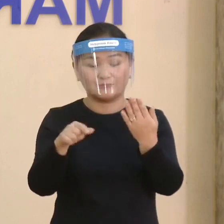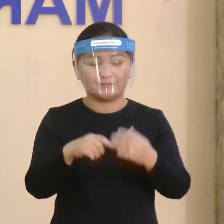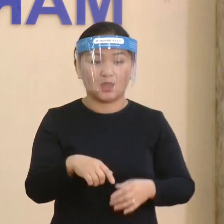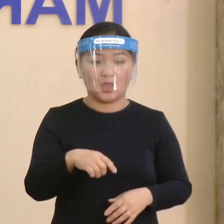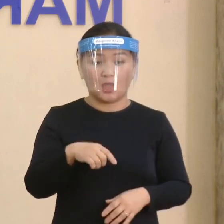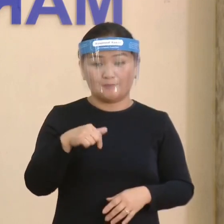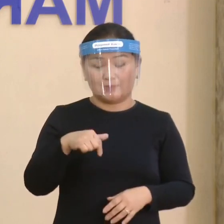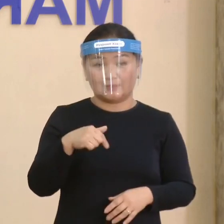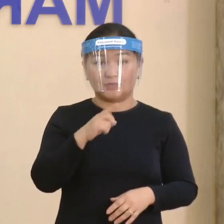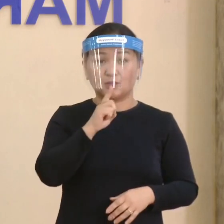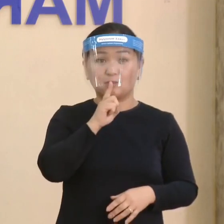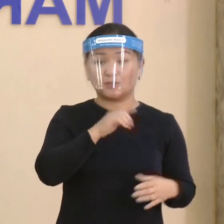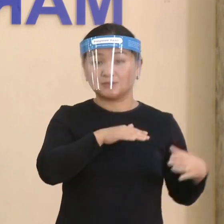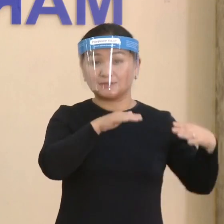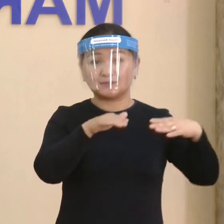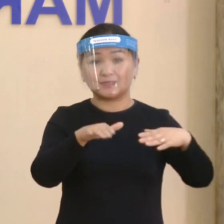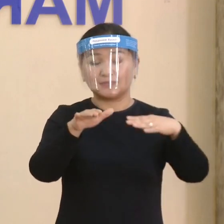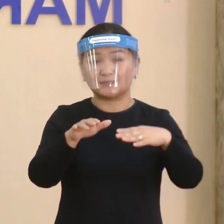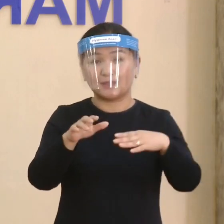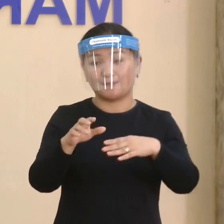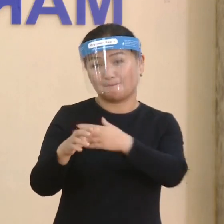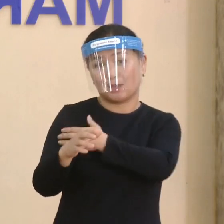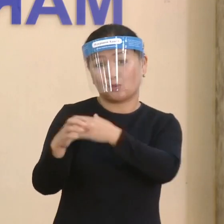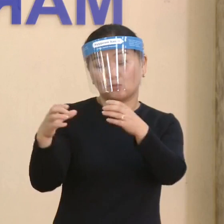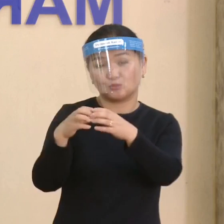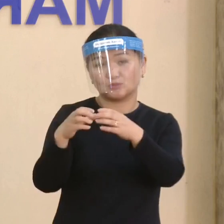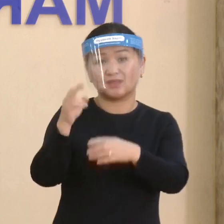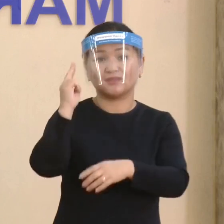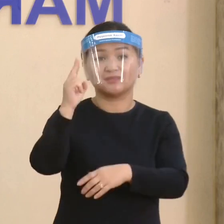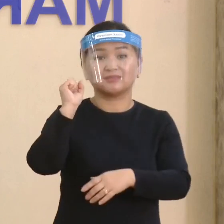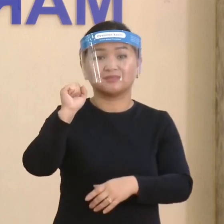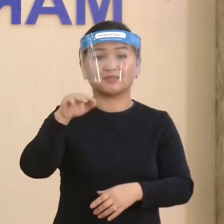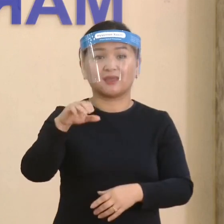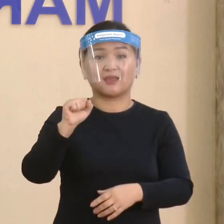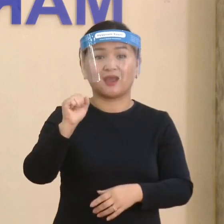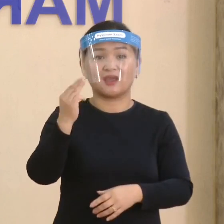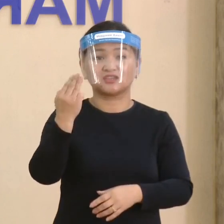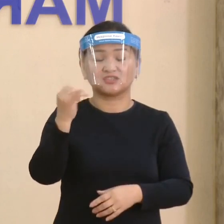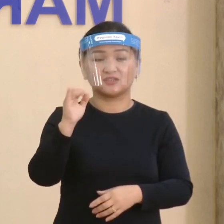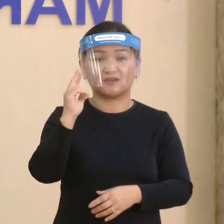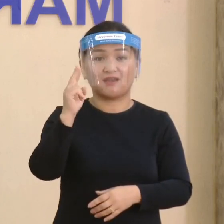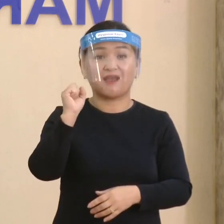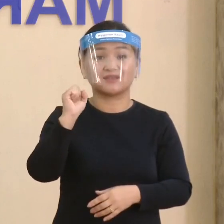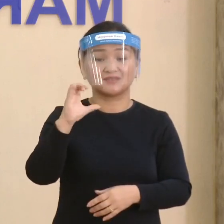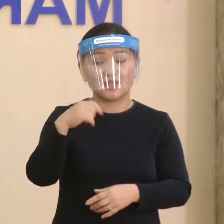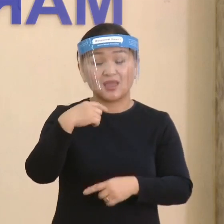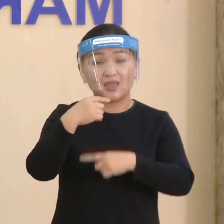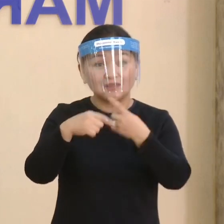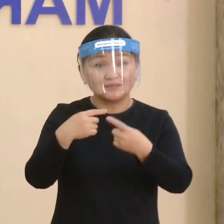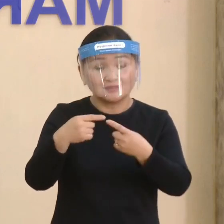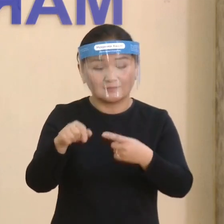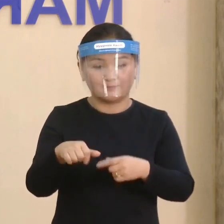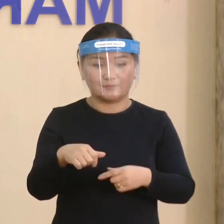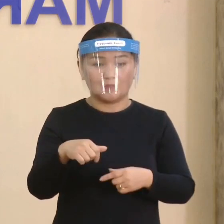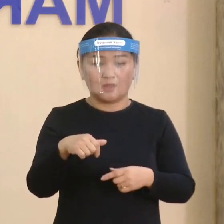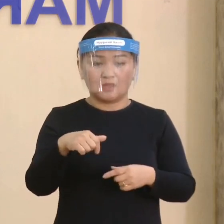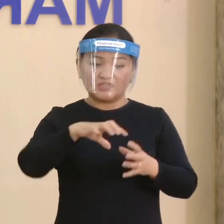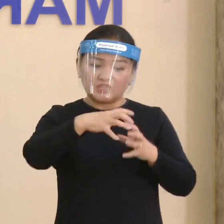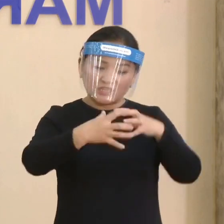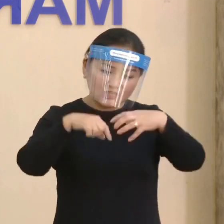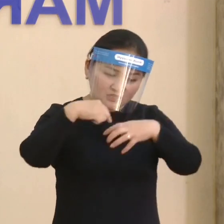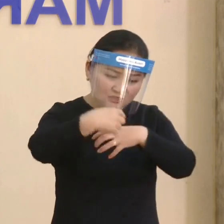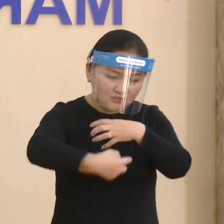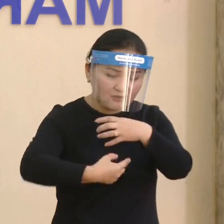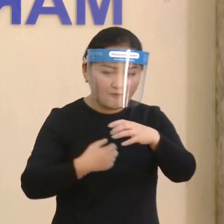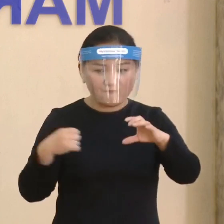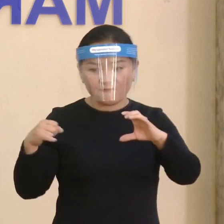талын баруун бүсийн захирал Такаши Каса хэлэхдээ дэлхийн одоо хаа нэгтээ вирус эргэлдэж байхад улс